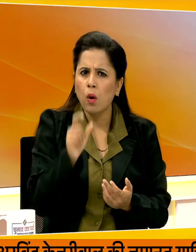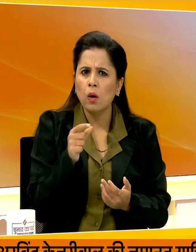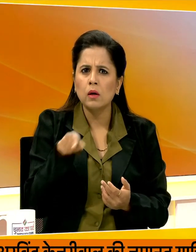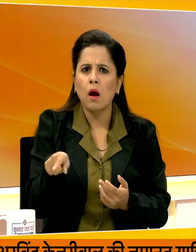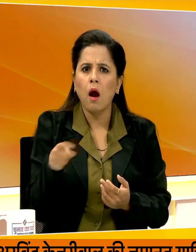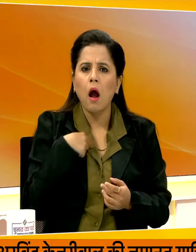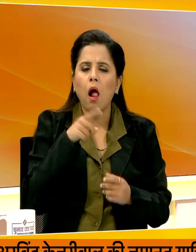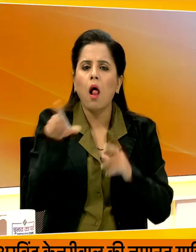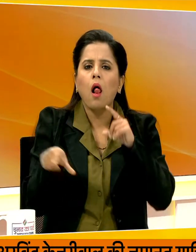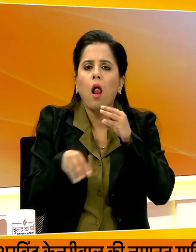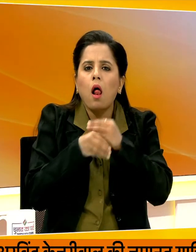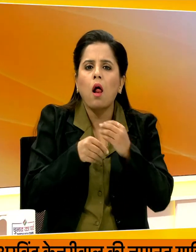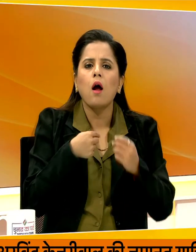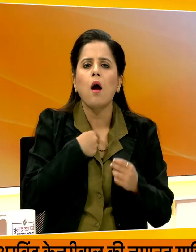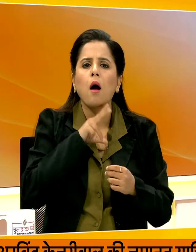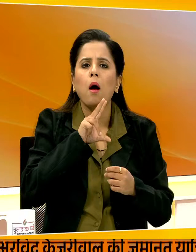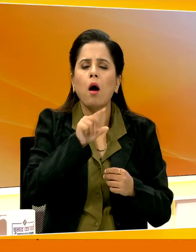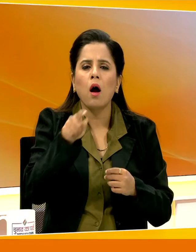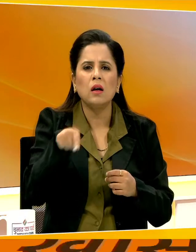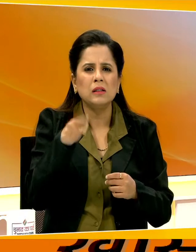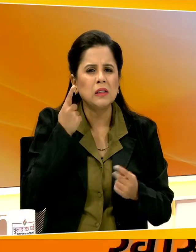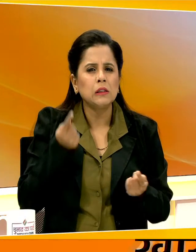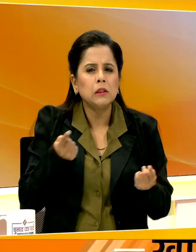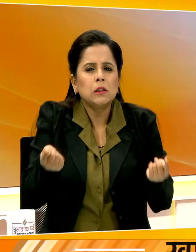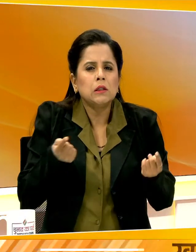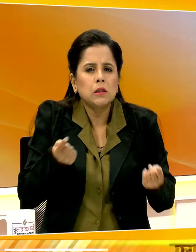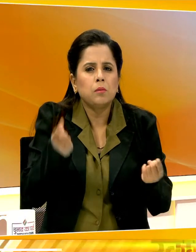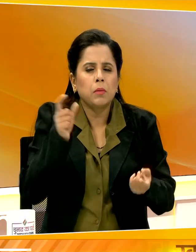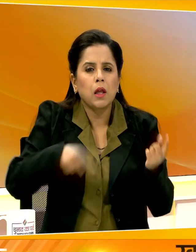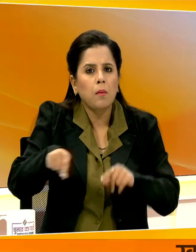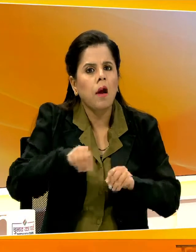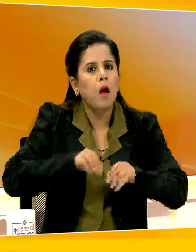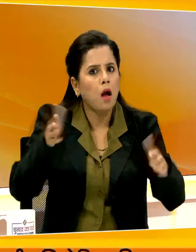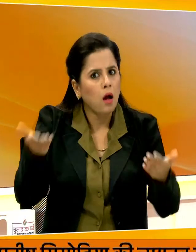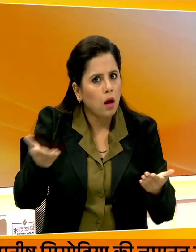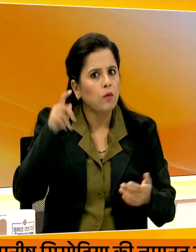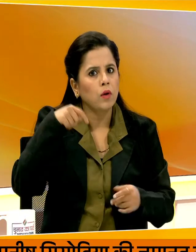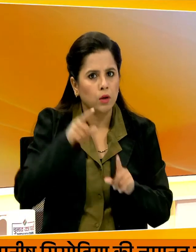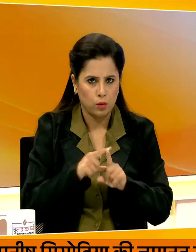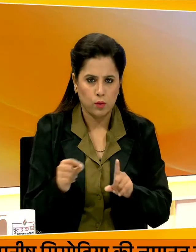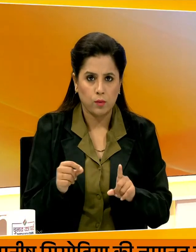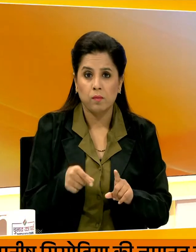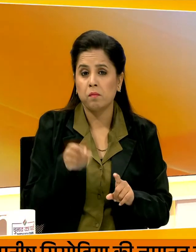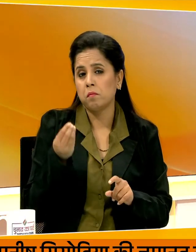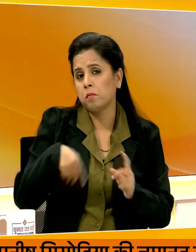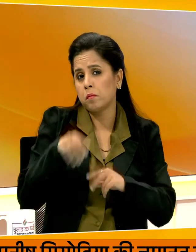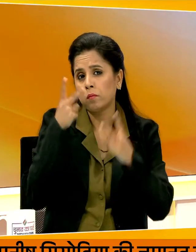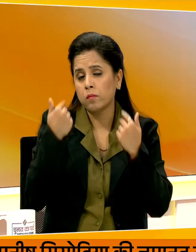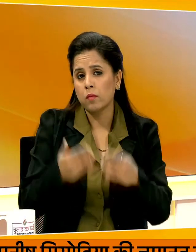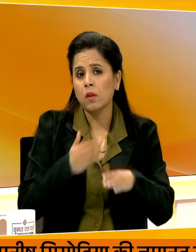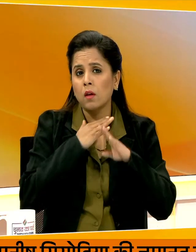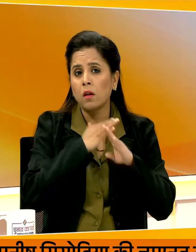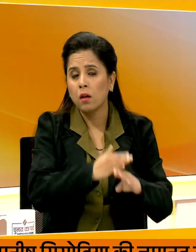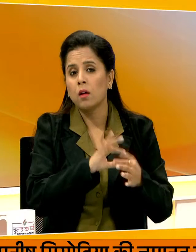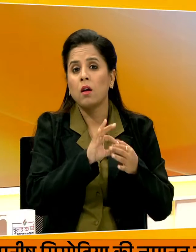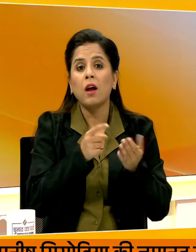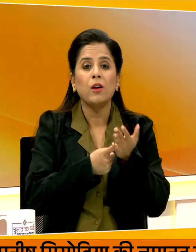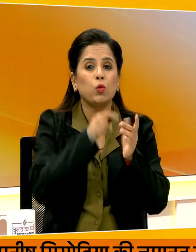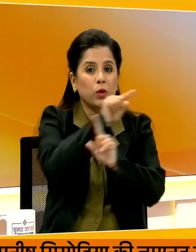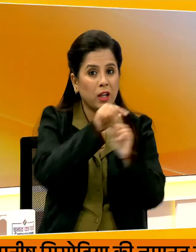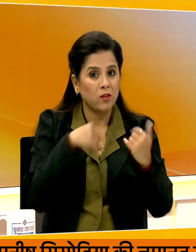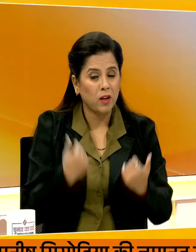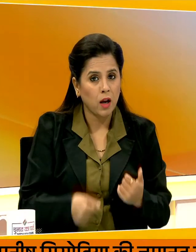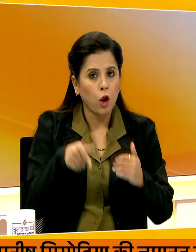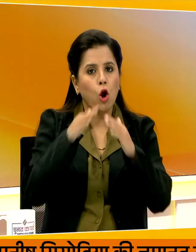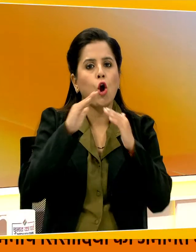करके आग लगाने की कोशिश कर रहे हैं। गौरतलब है कि आरक्षण से जुड़े बयान को लेकर गृह मंत्री